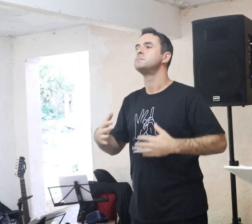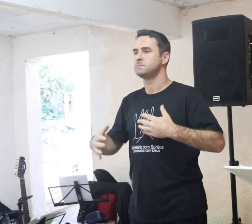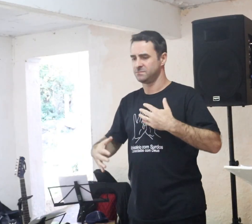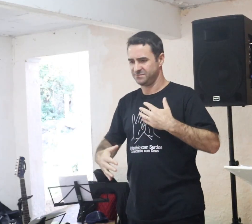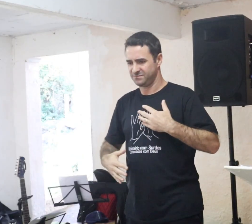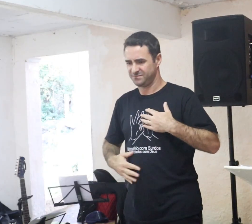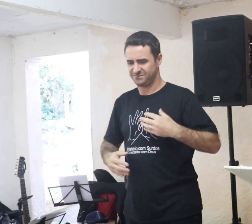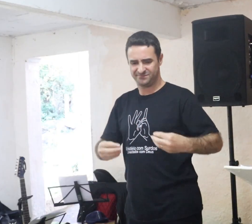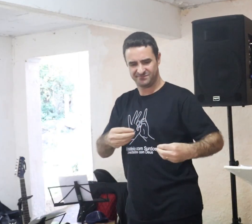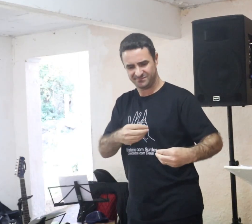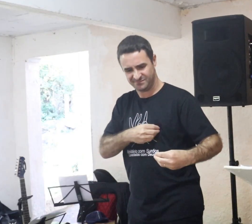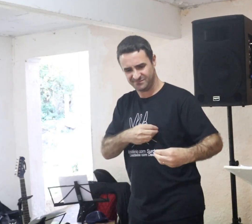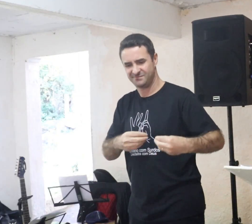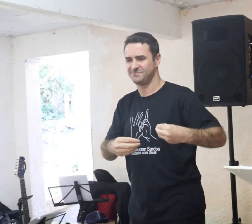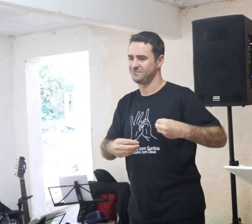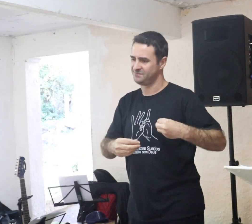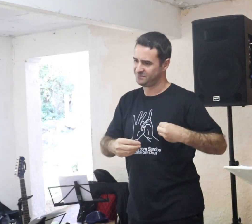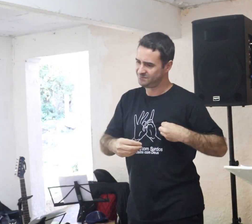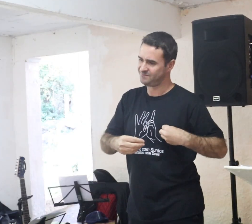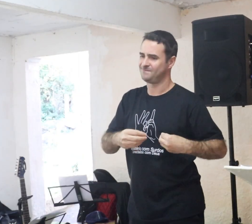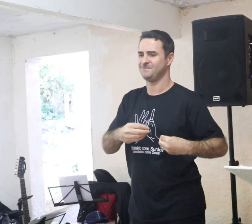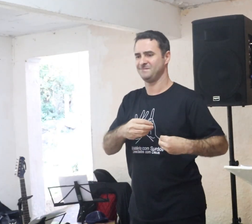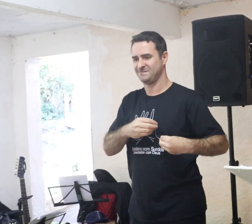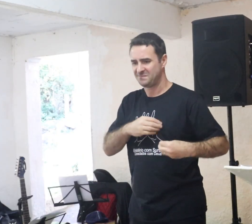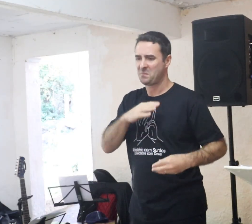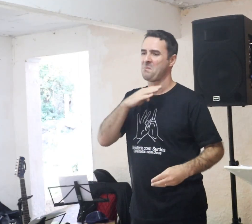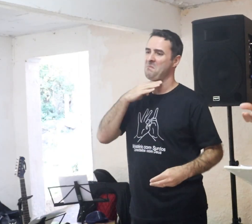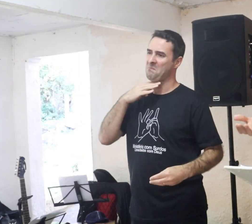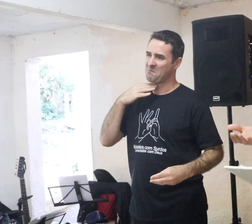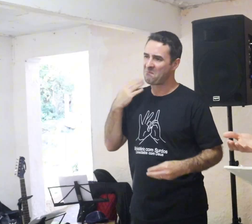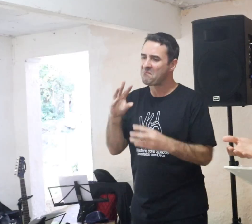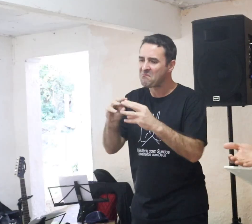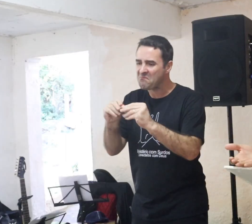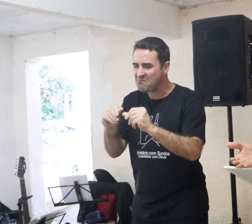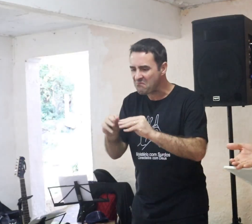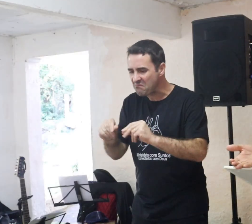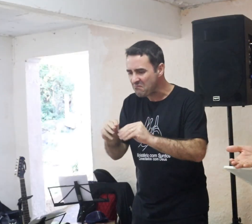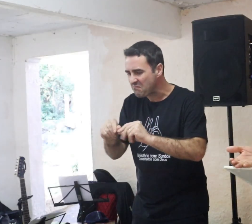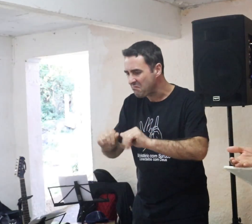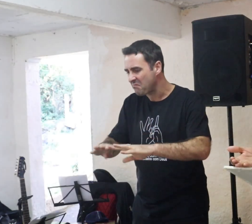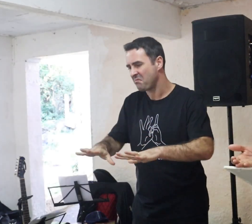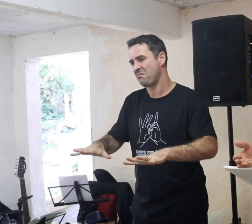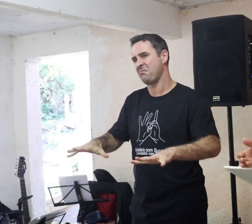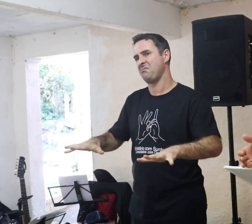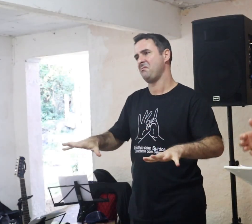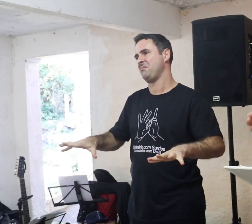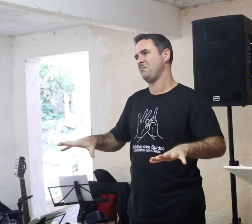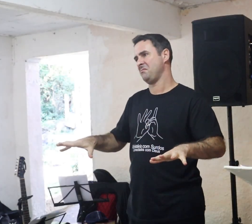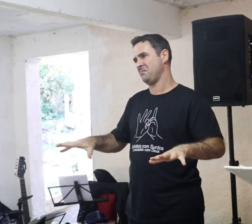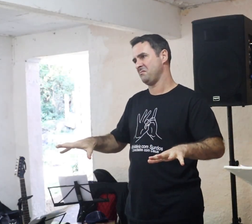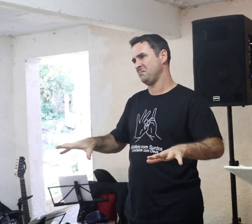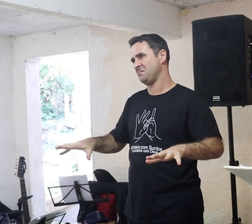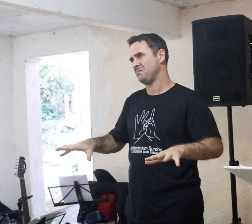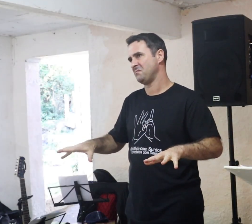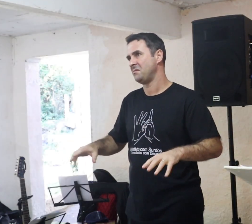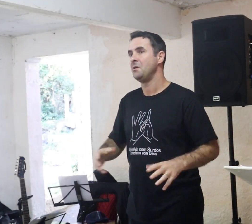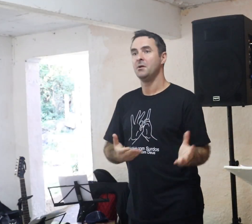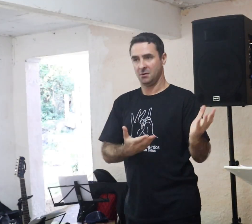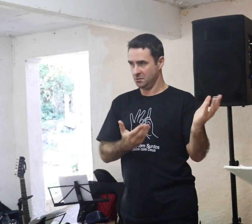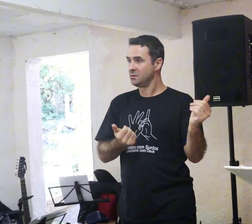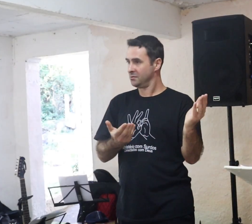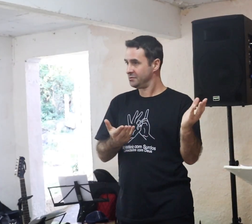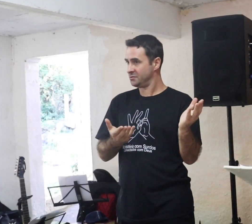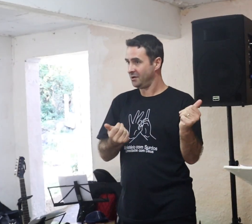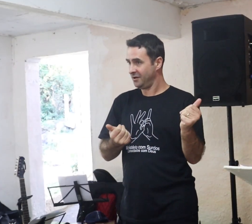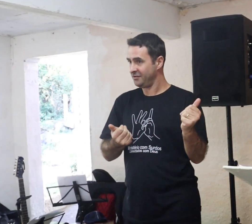à deterioração. E é bem provável que você já tenha percebido isso. Nosso corpo está sujeito à deterioração. Com exceção dos jovens, né? Os